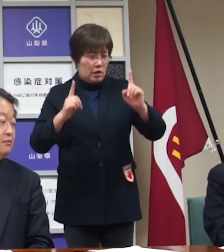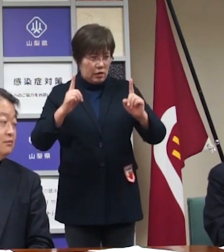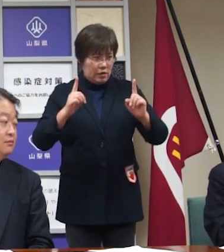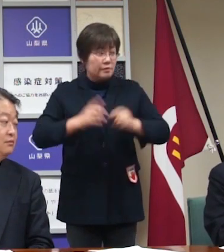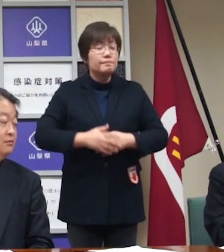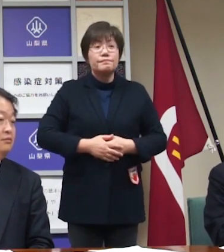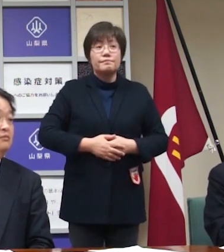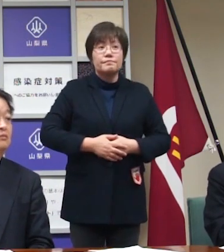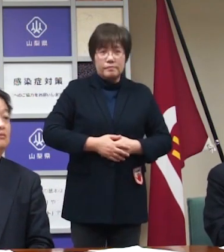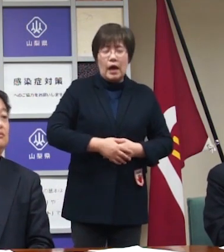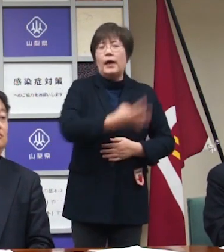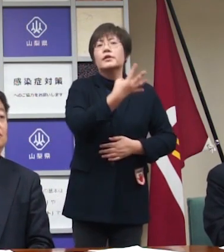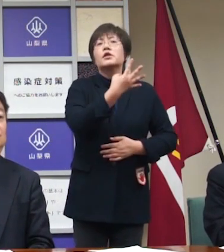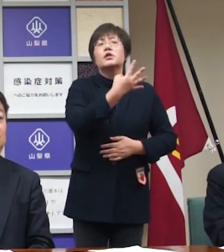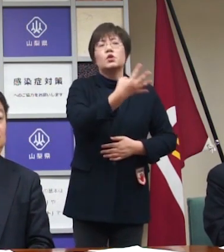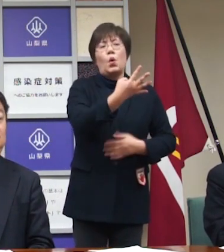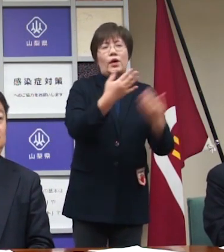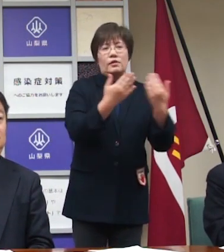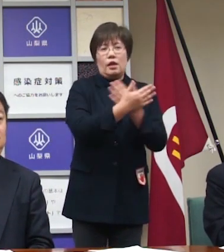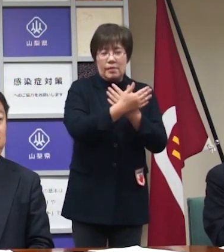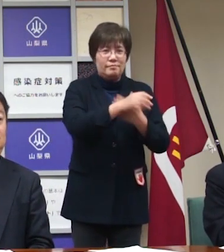すみません、4日ですか。